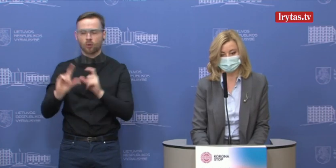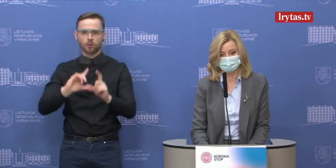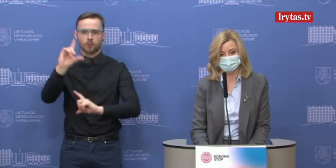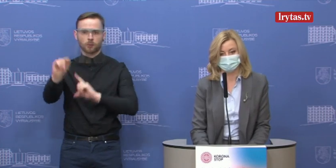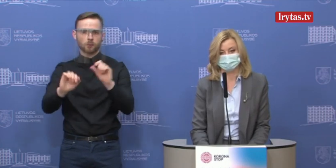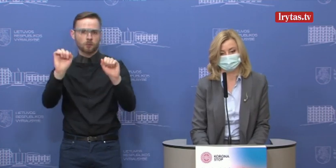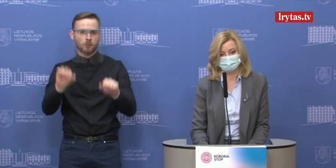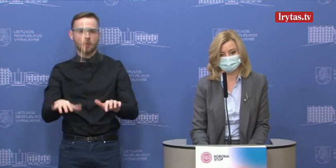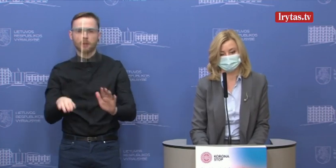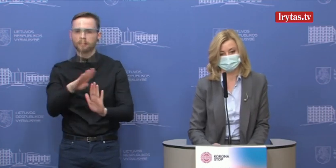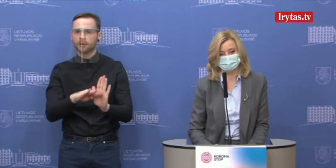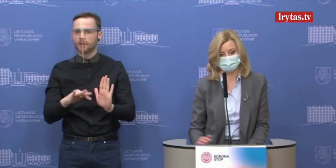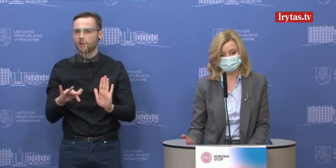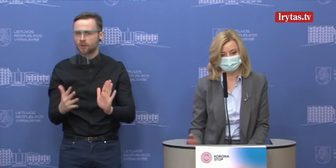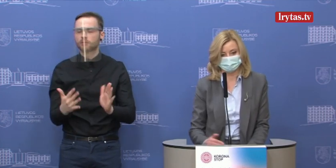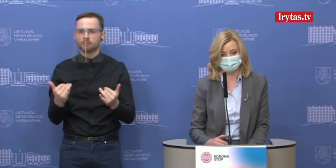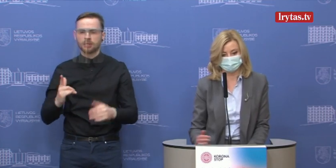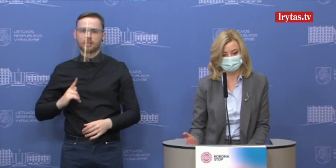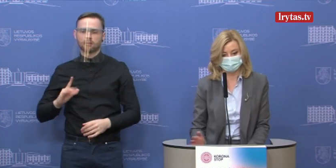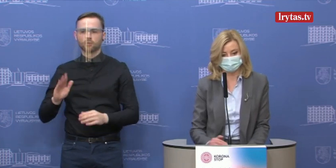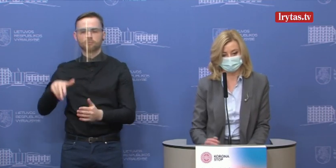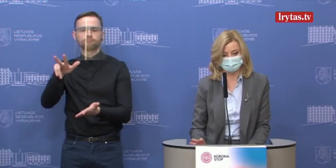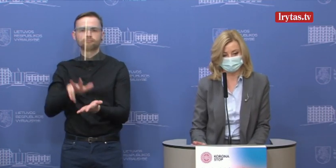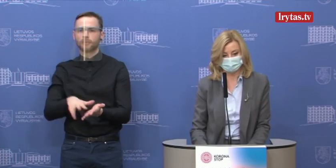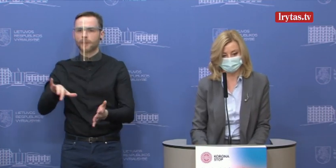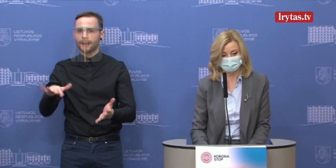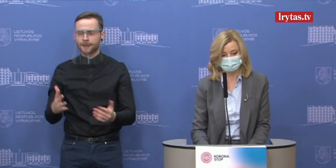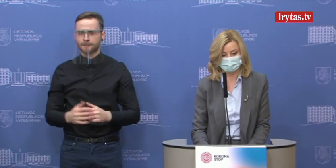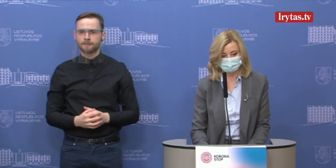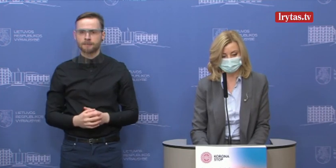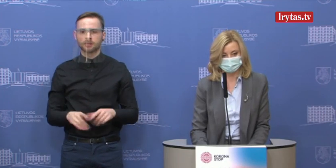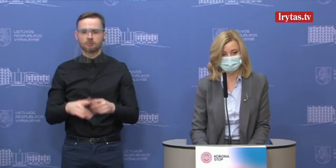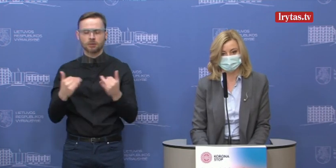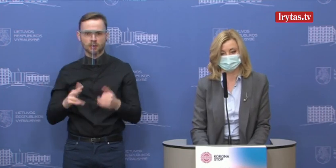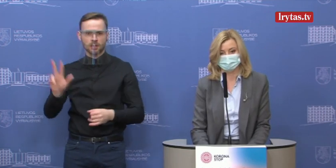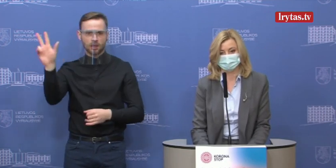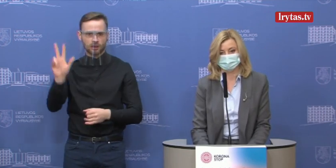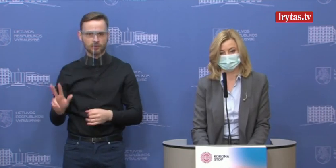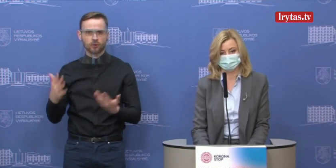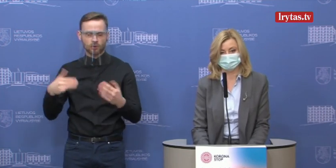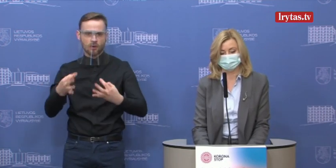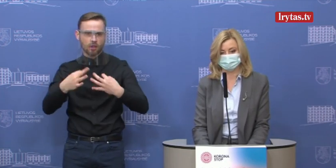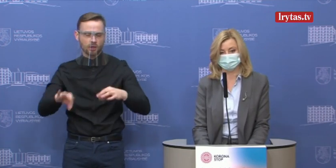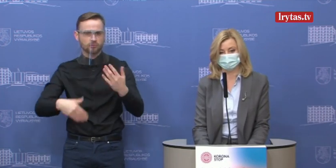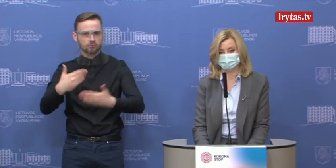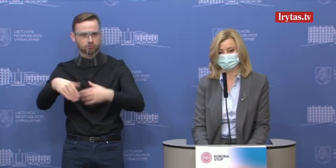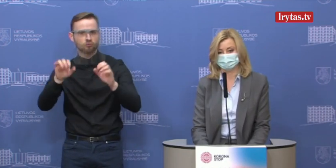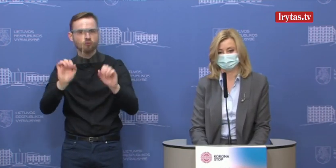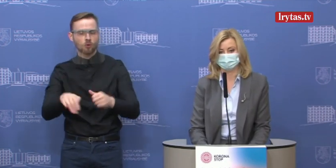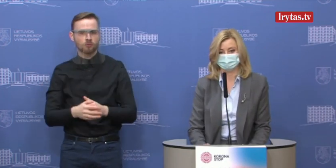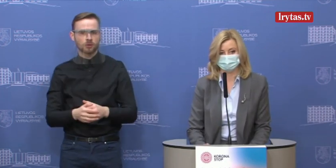be abejo, tuomet, kalbant apie tai, kad judėjimas tarp Baltijos šalių jau yra laisvas, dar viena valstybė